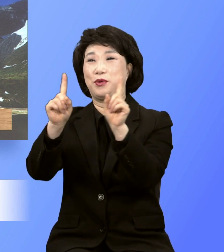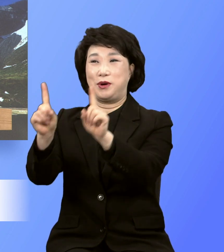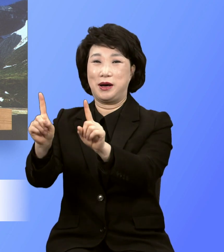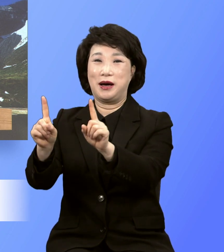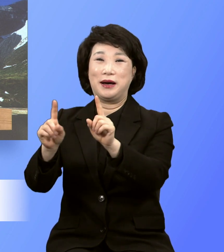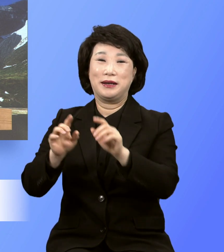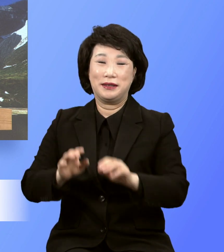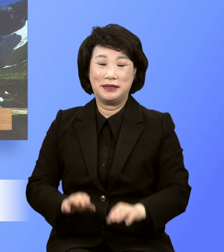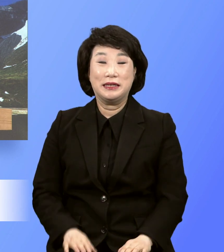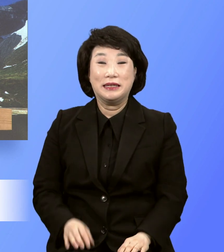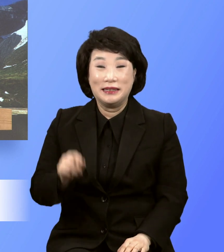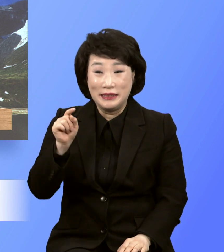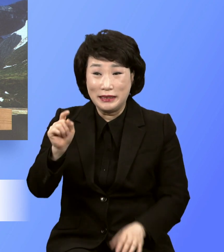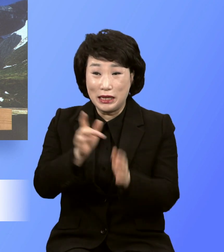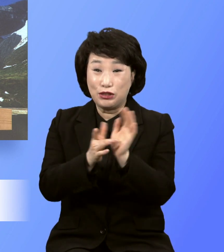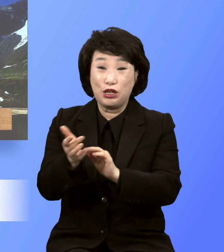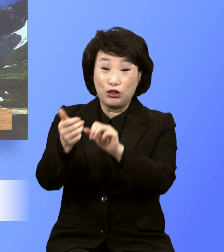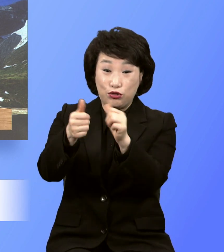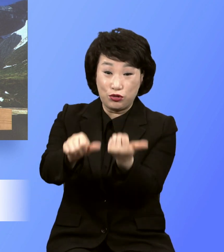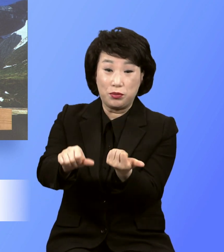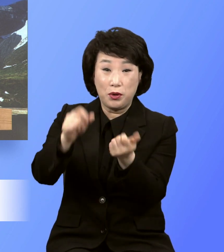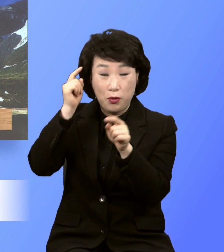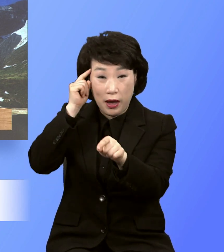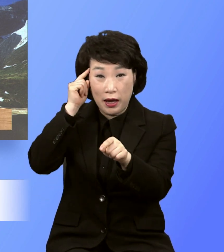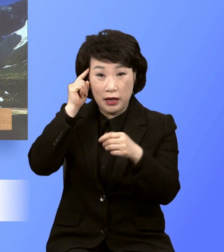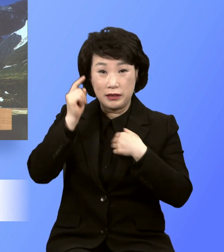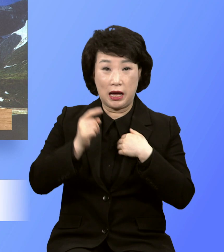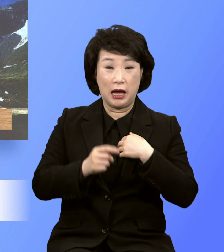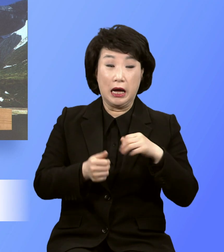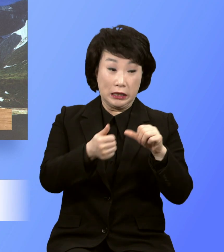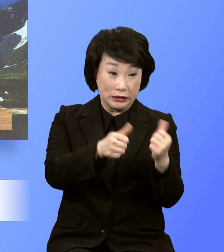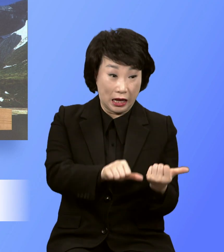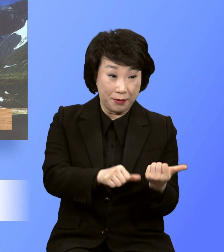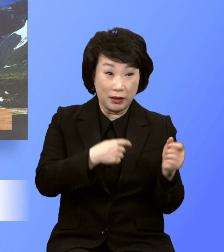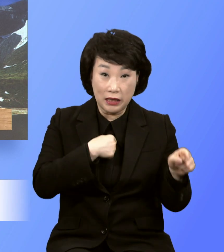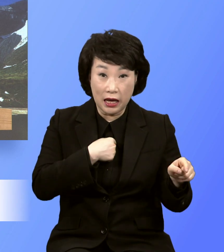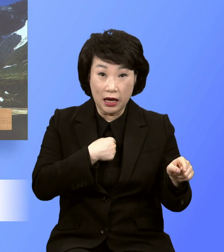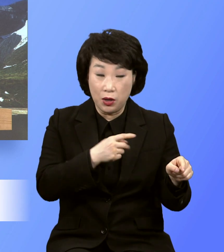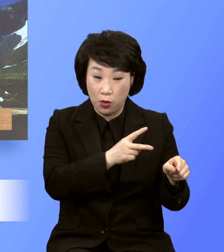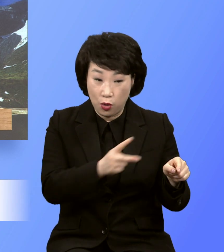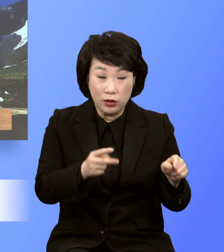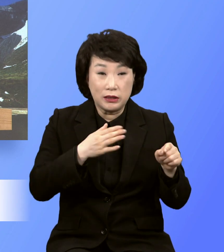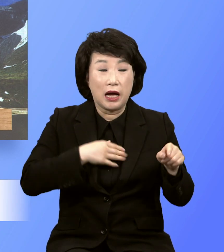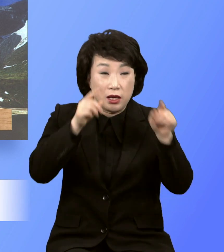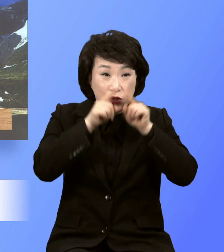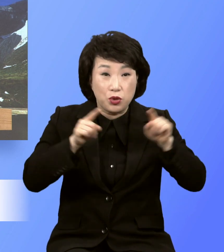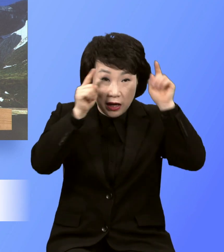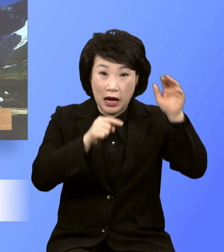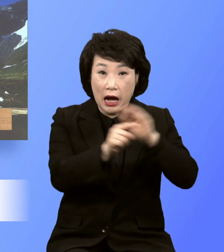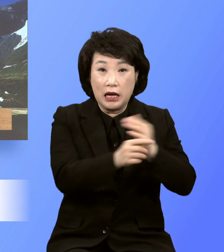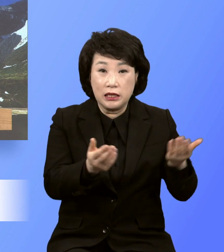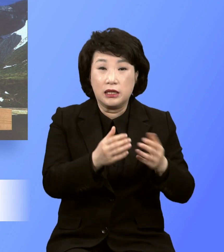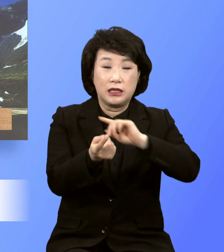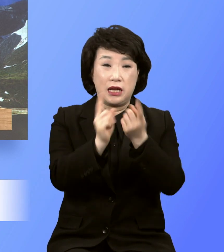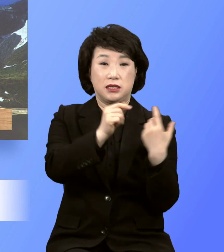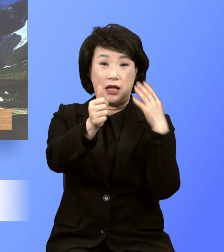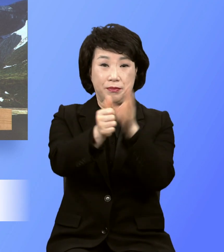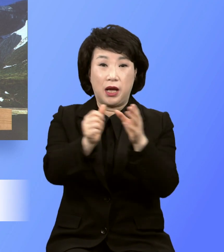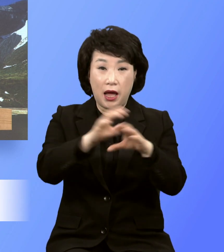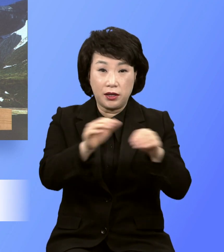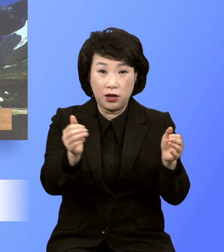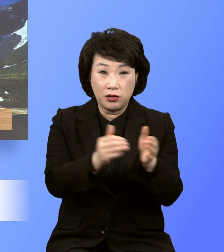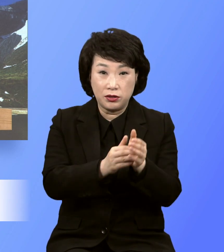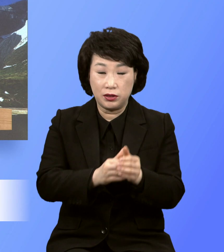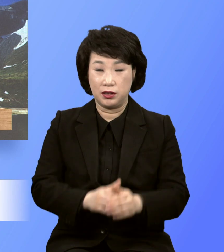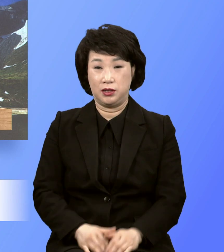부활하셨으니 그의 죽으심은 나의 사망 곧 지옥을 해결하시며